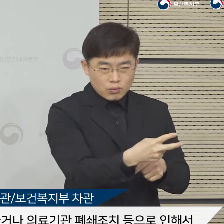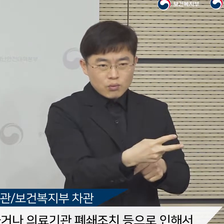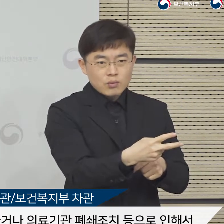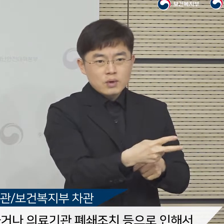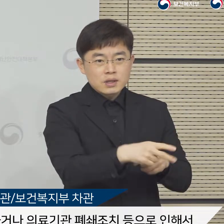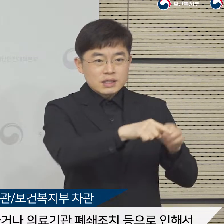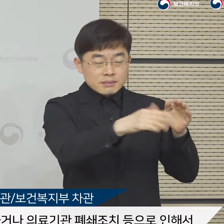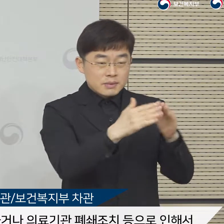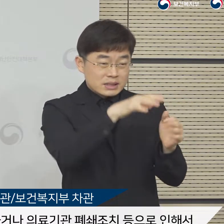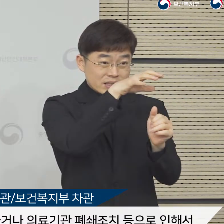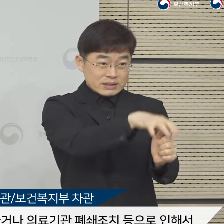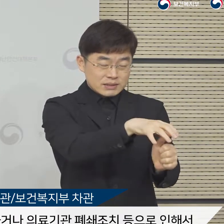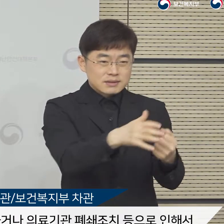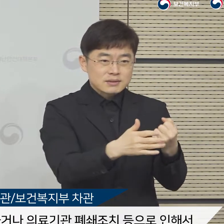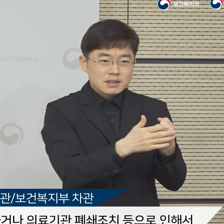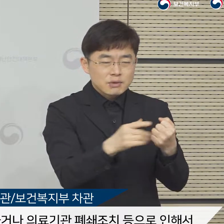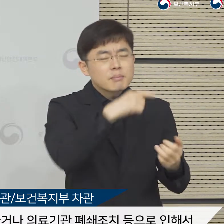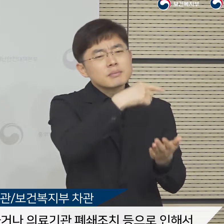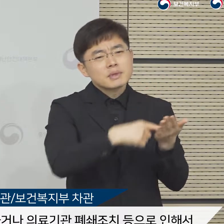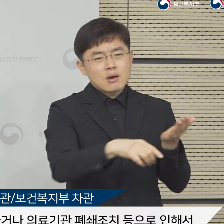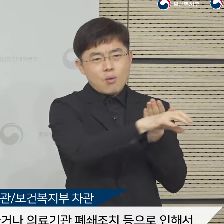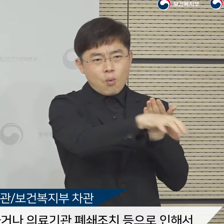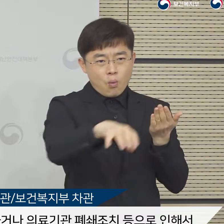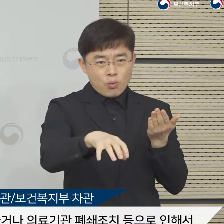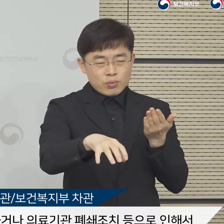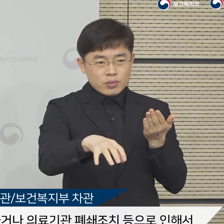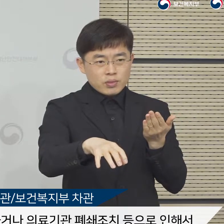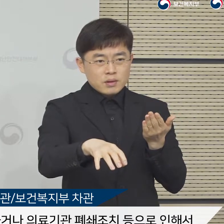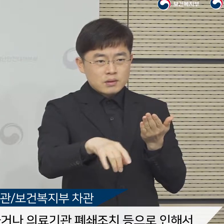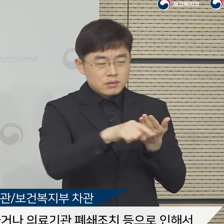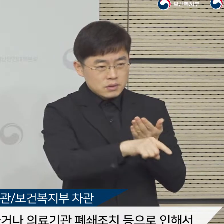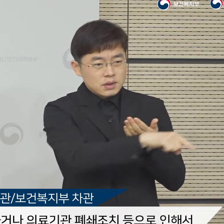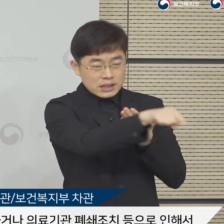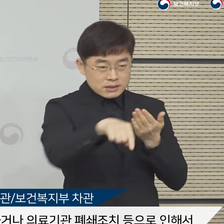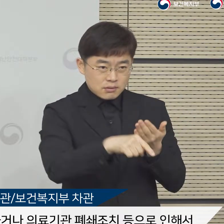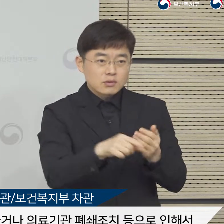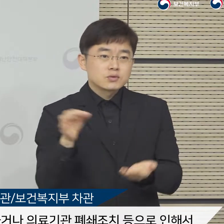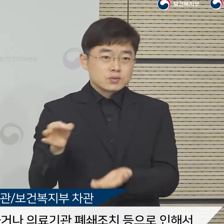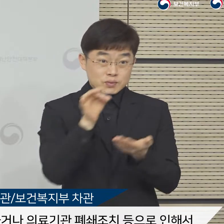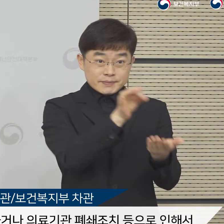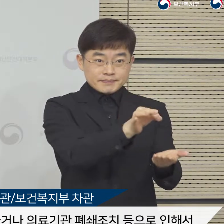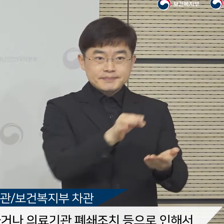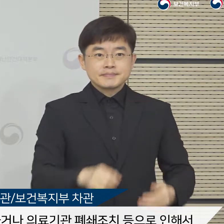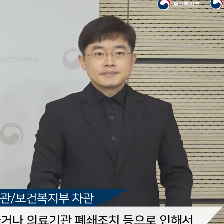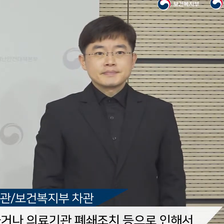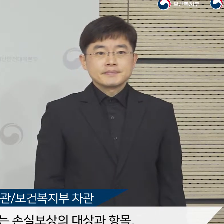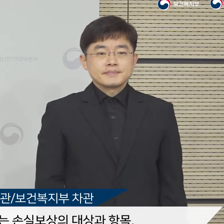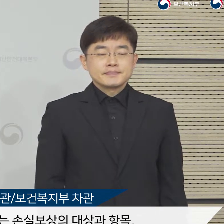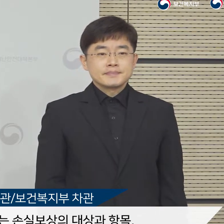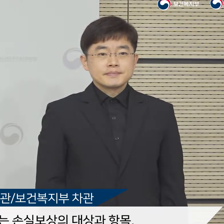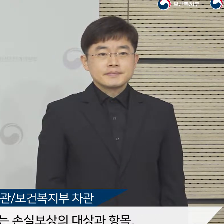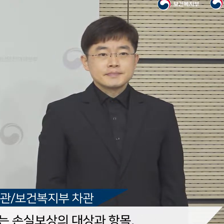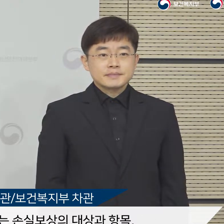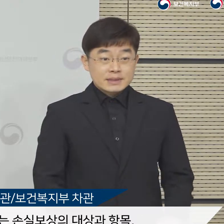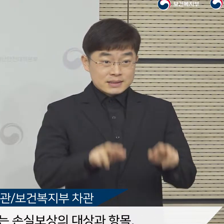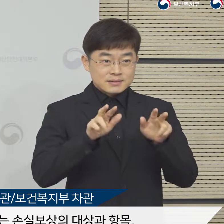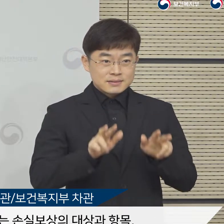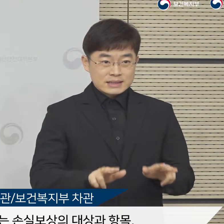인해서 손실 규모가 클 것으로 예상되는 병원급 의료기관을 대상으로 하였습니다. 현재